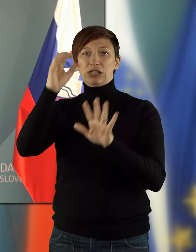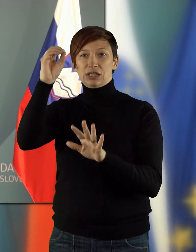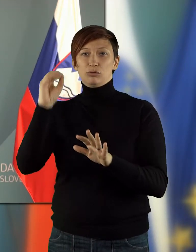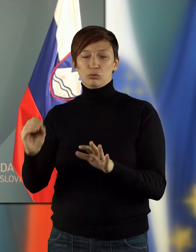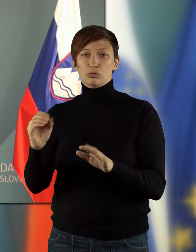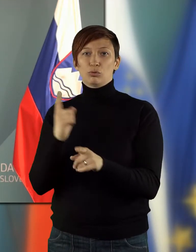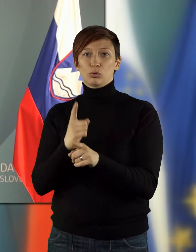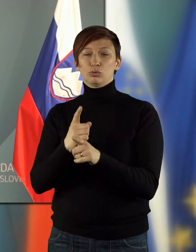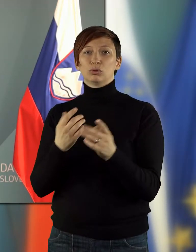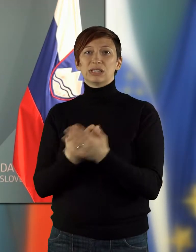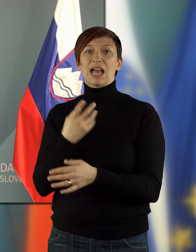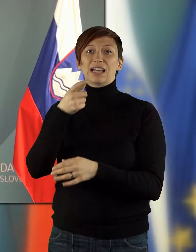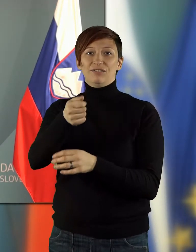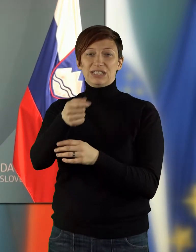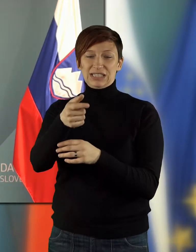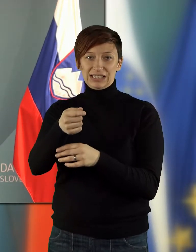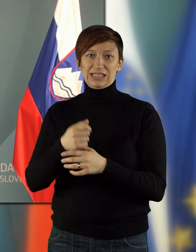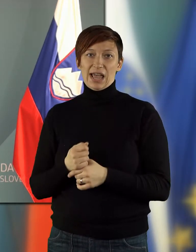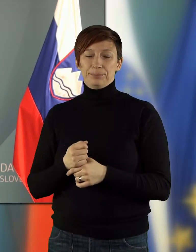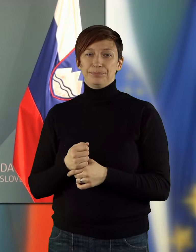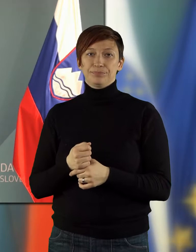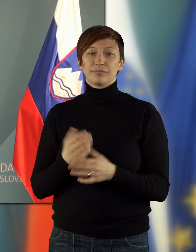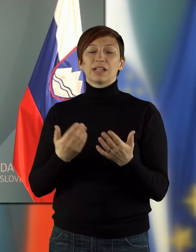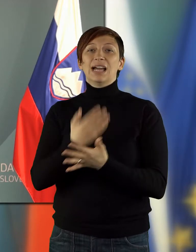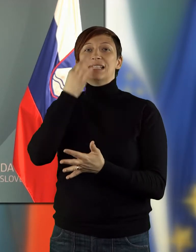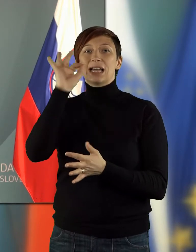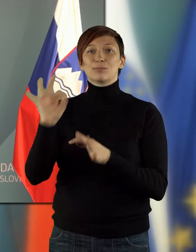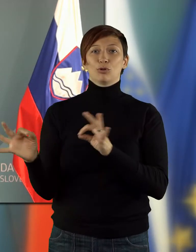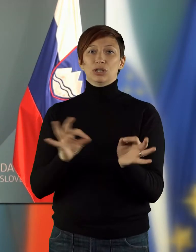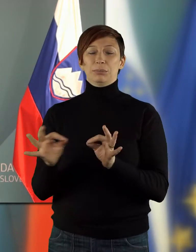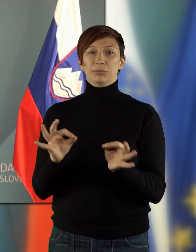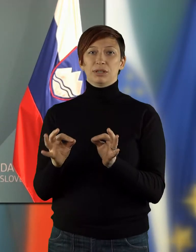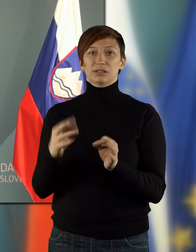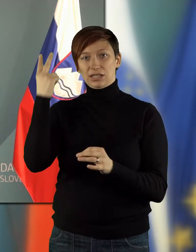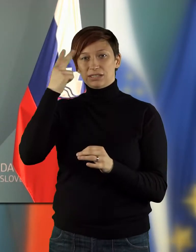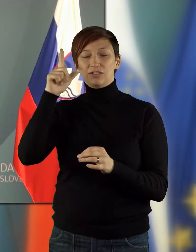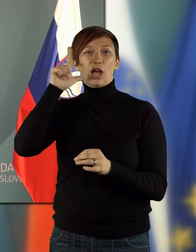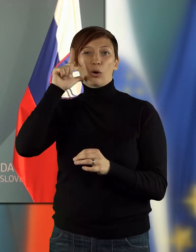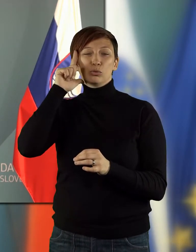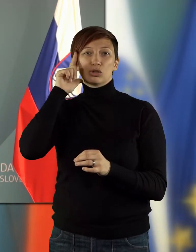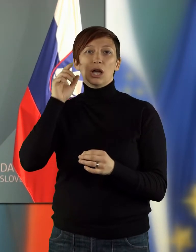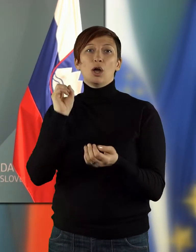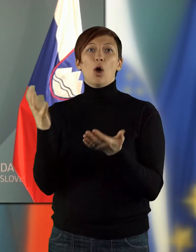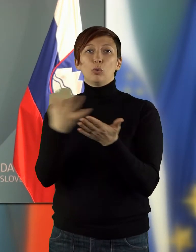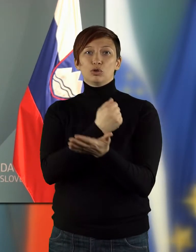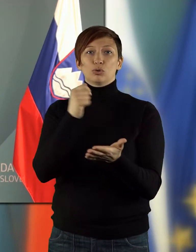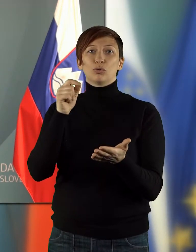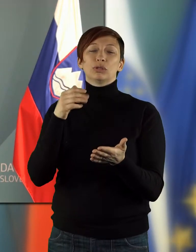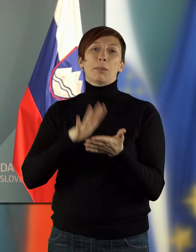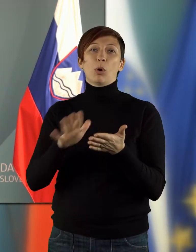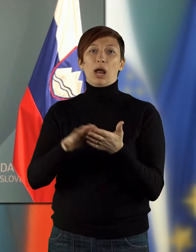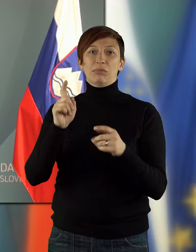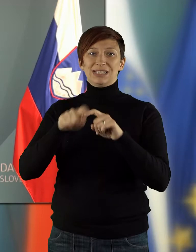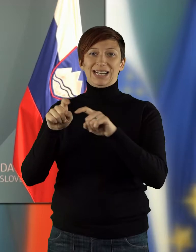že 16% tudi za investicije. Za izboljšanje pripravljenosti je seveda ključna